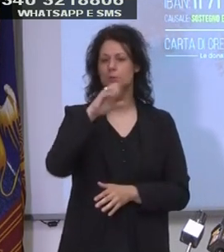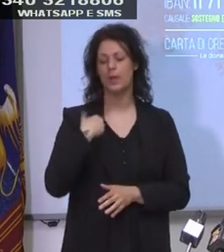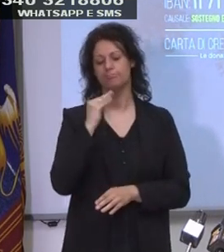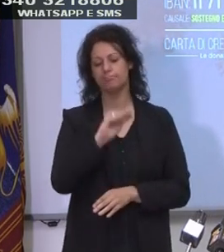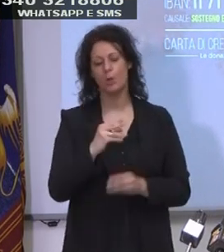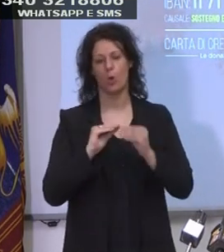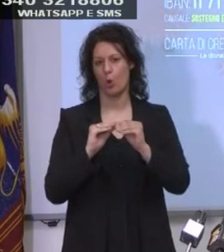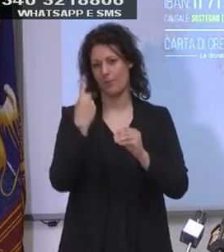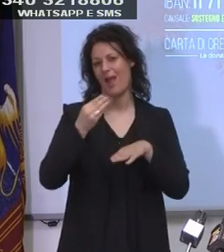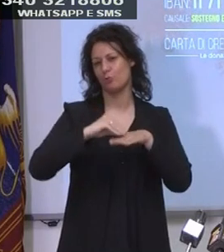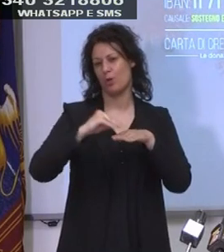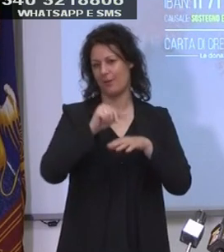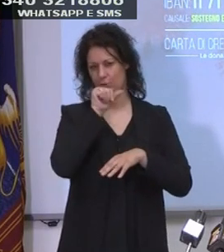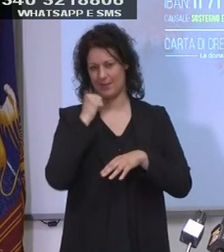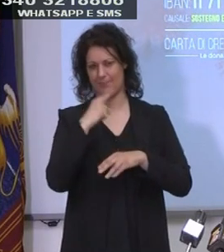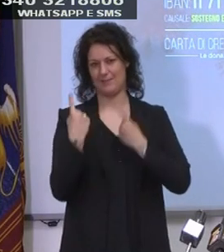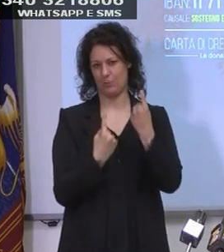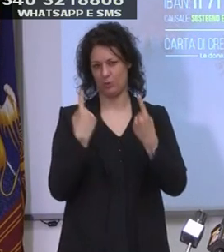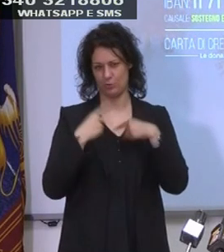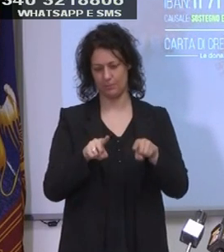parte delle USL entrano in queste strutture,